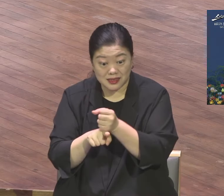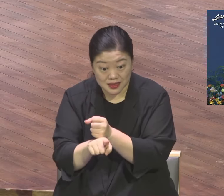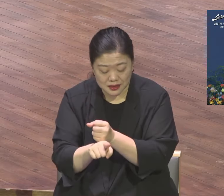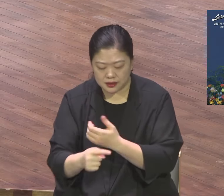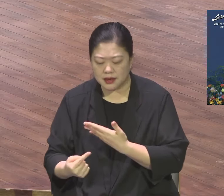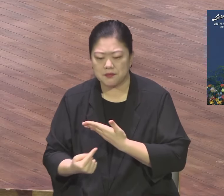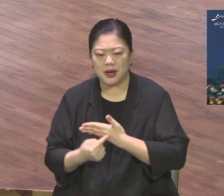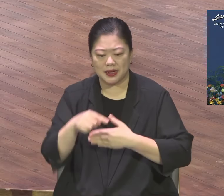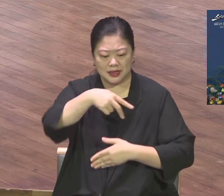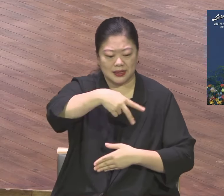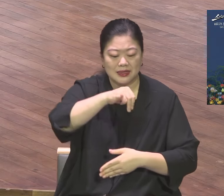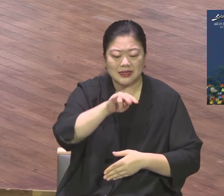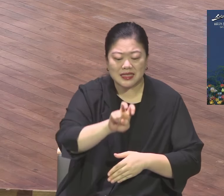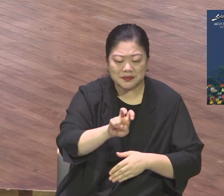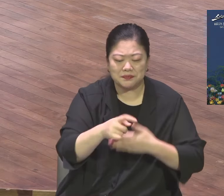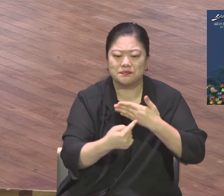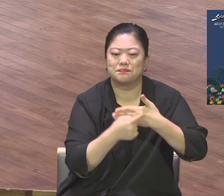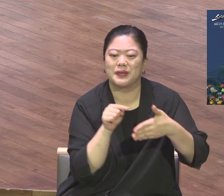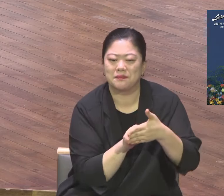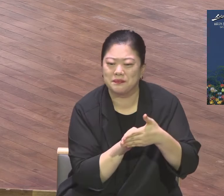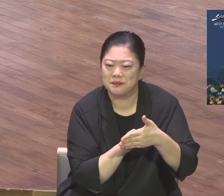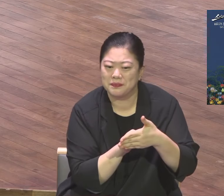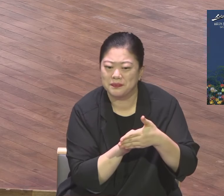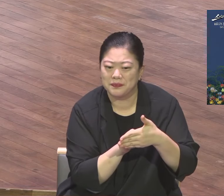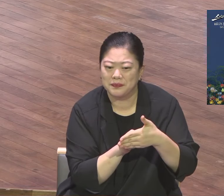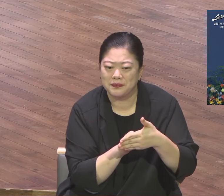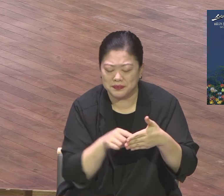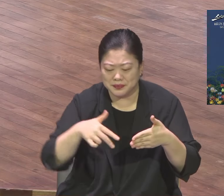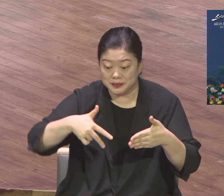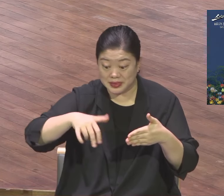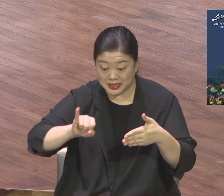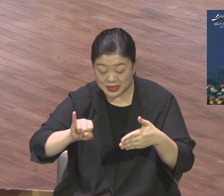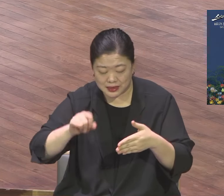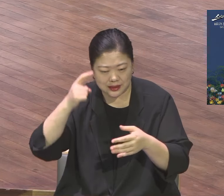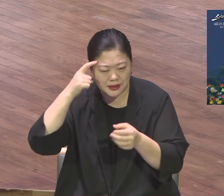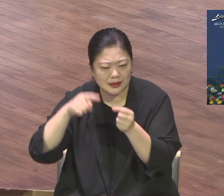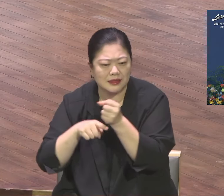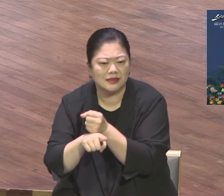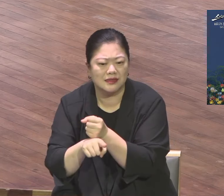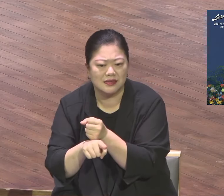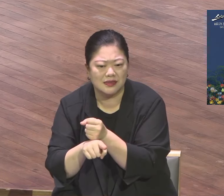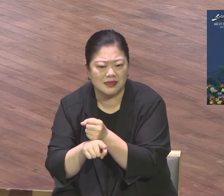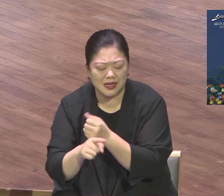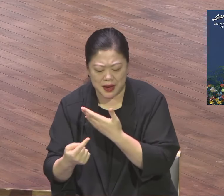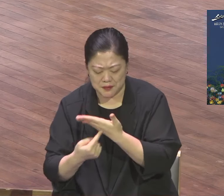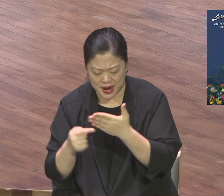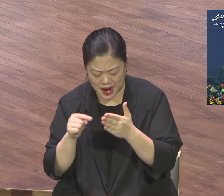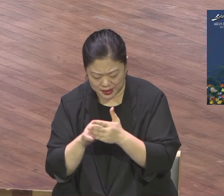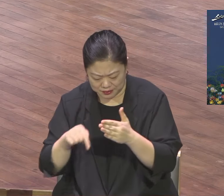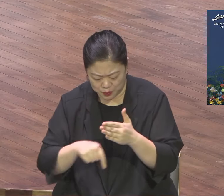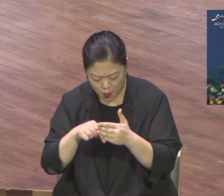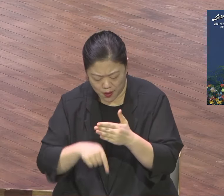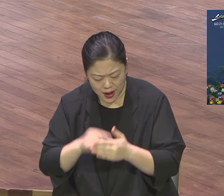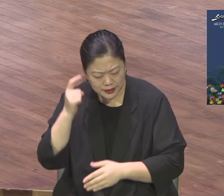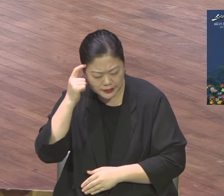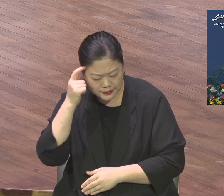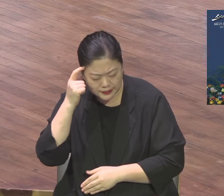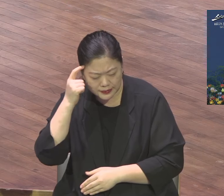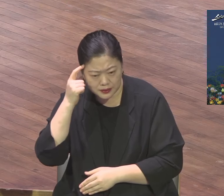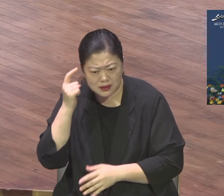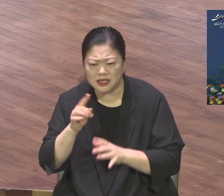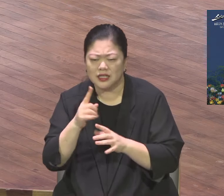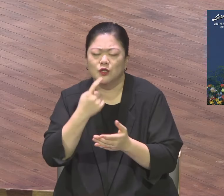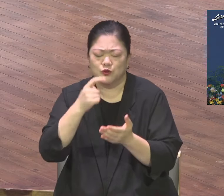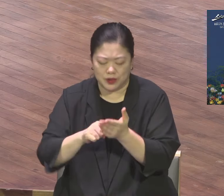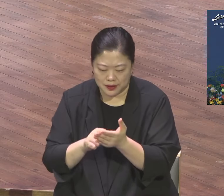말은 마음속에 품은 뜻, 그런 뜻이죠. 마음속에 품은 뜻. 자, 좀 더 쉽게